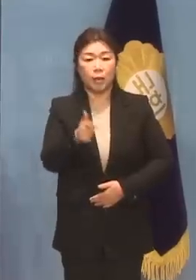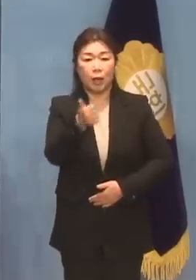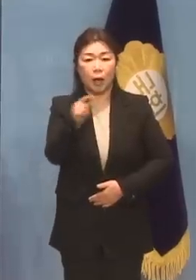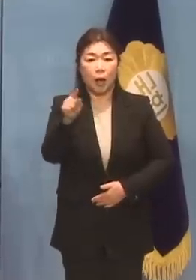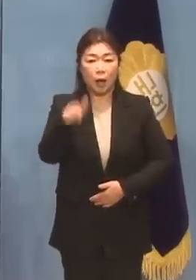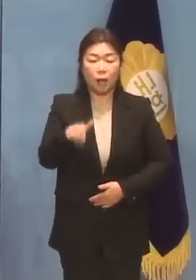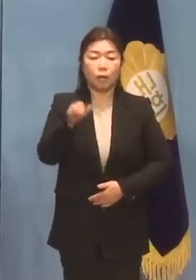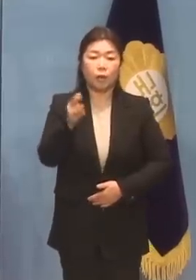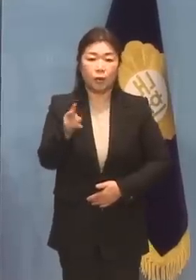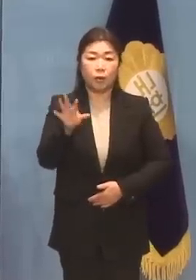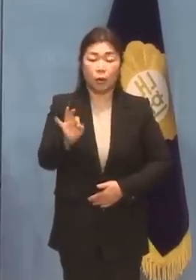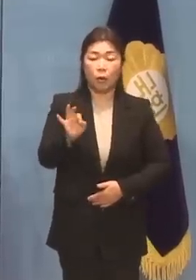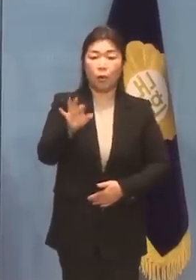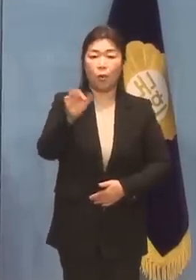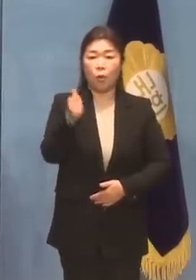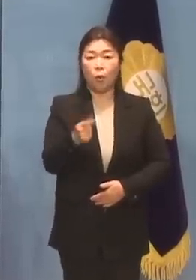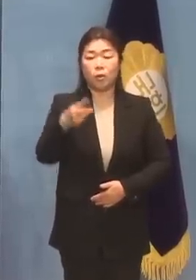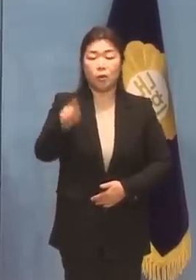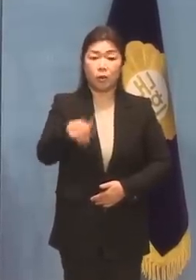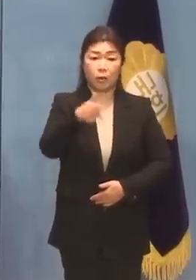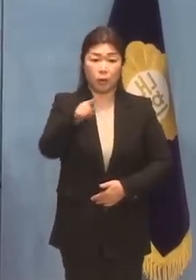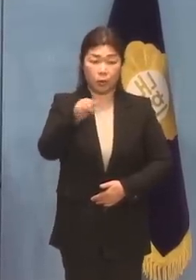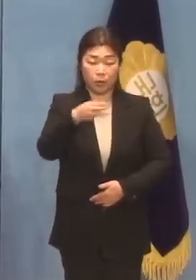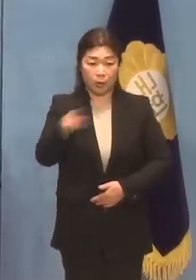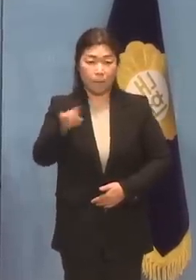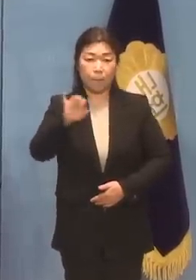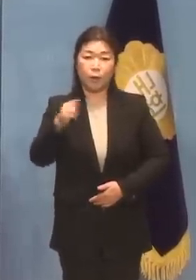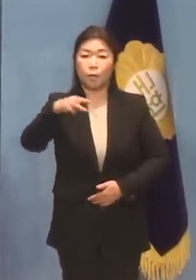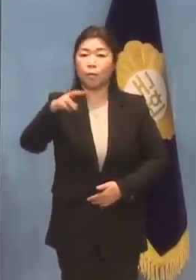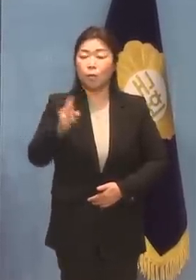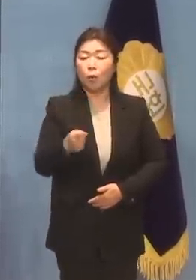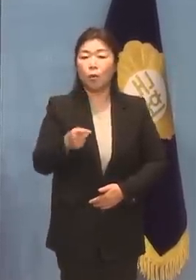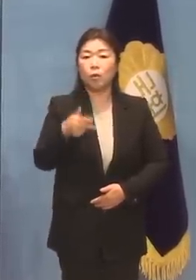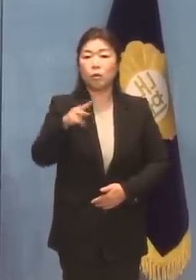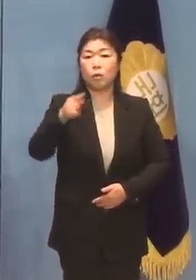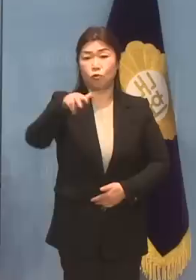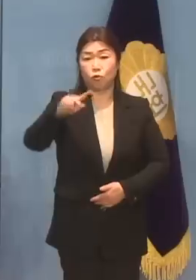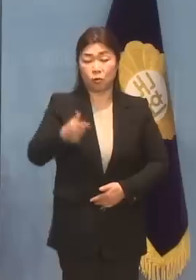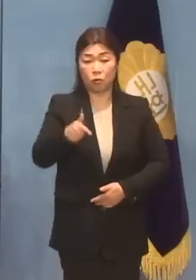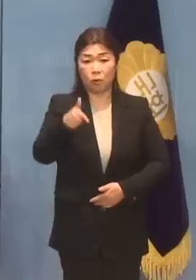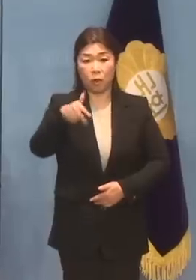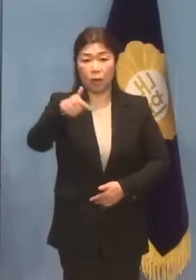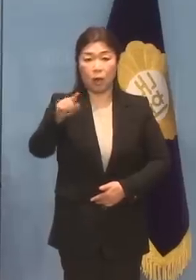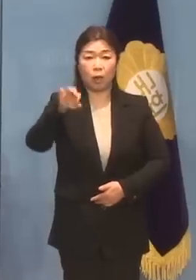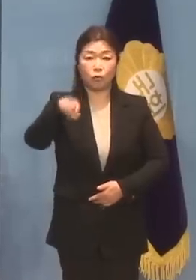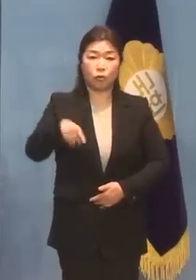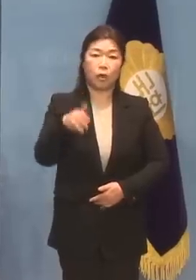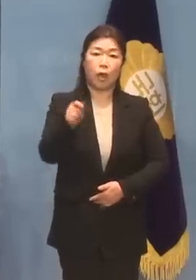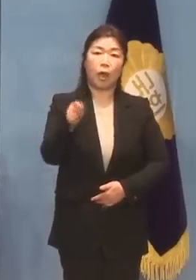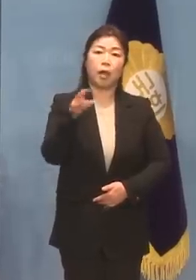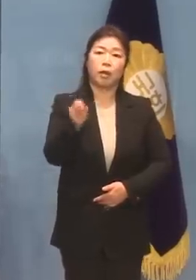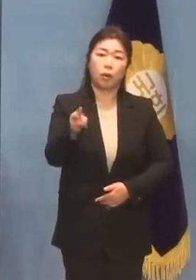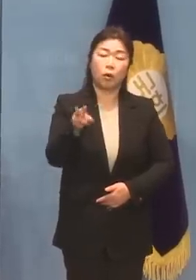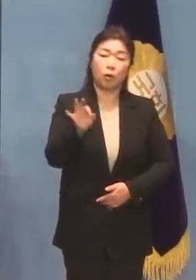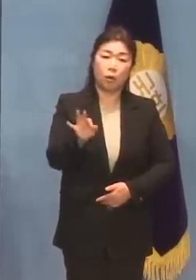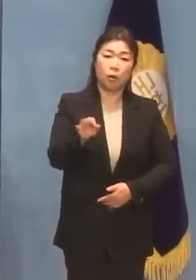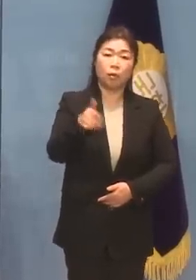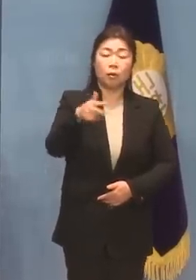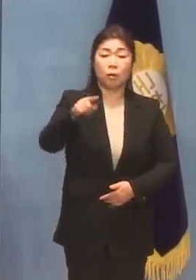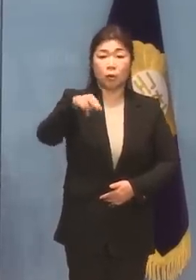이하경, 임호선, 장경태, 정필모, 진성준, 최강욱, 최혜영,